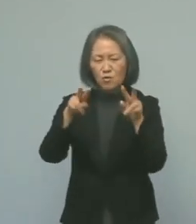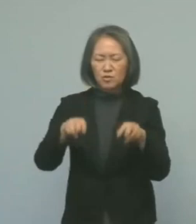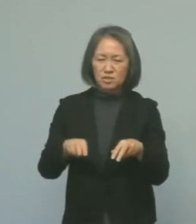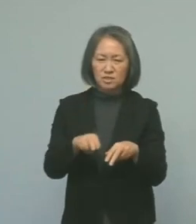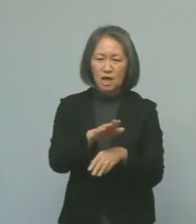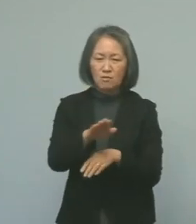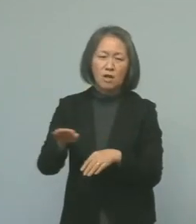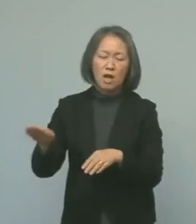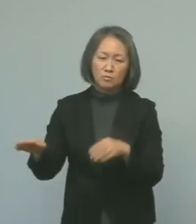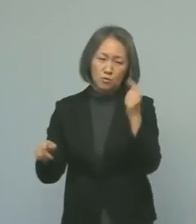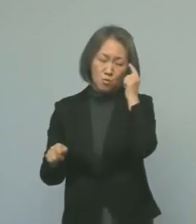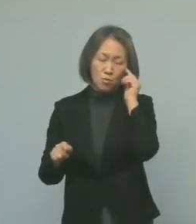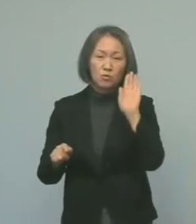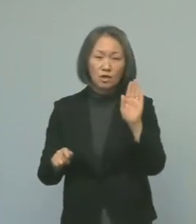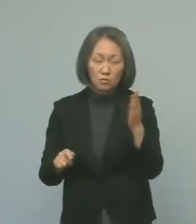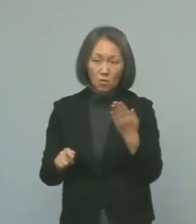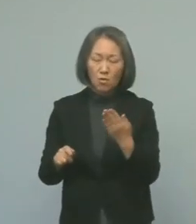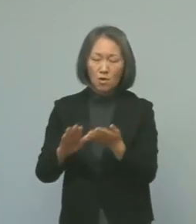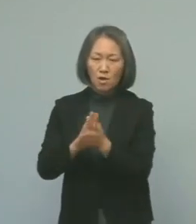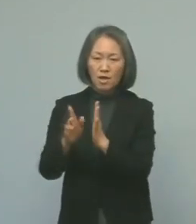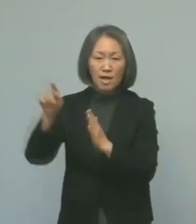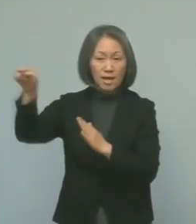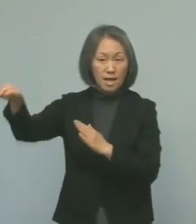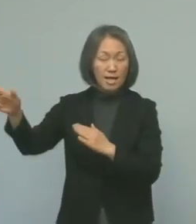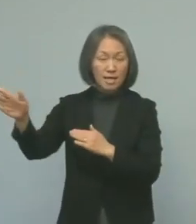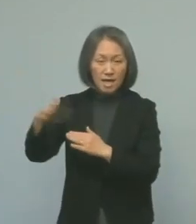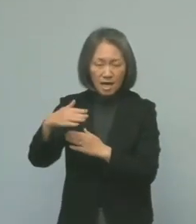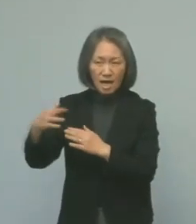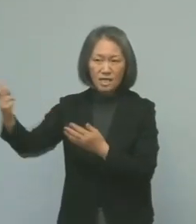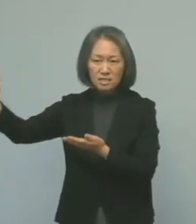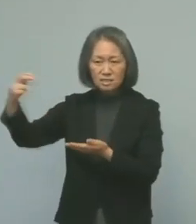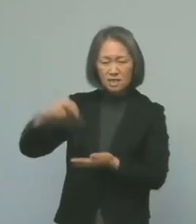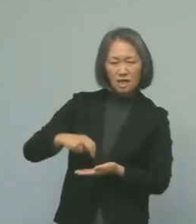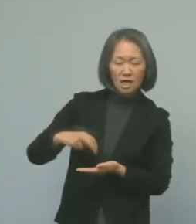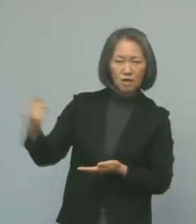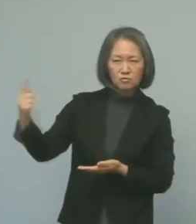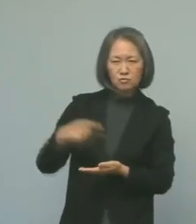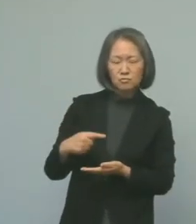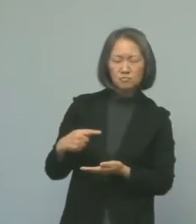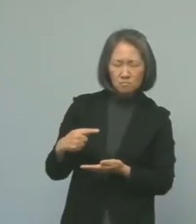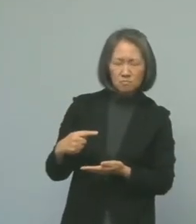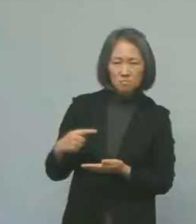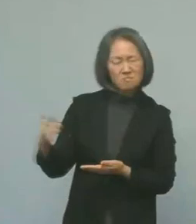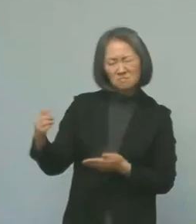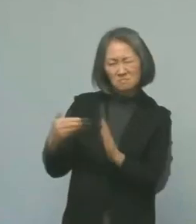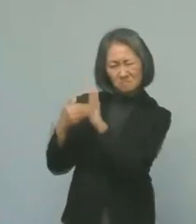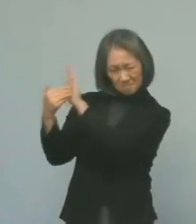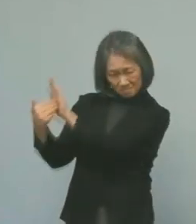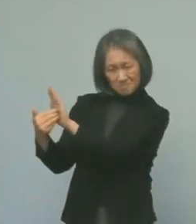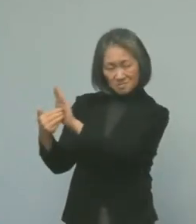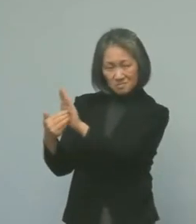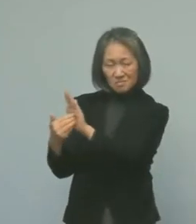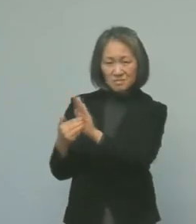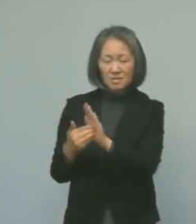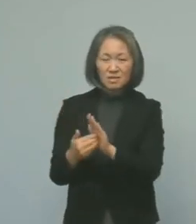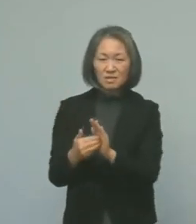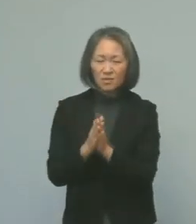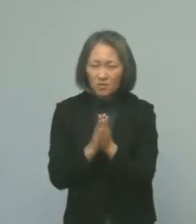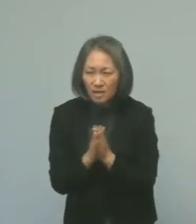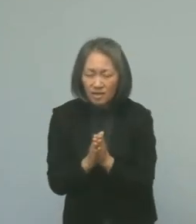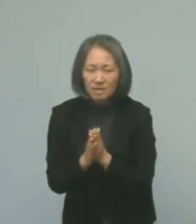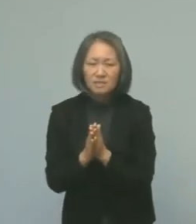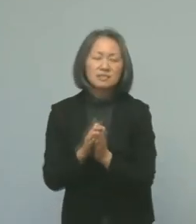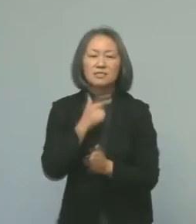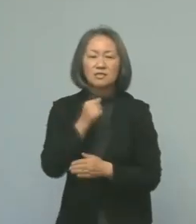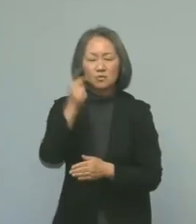思われますけれども、県外からの参加というものを 見合わせていただきますようにお願いを